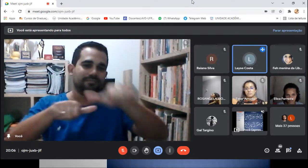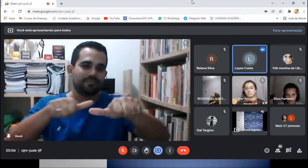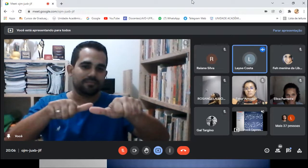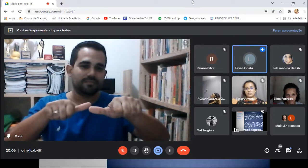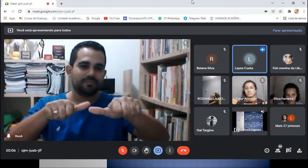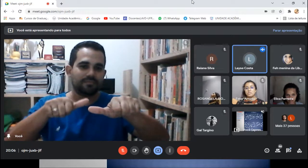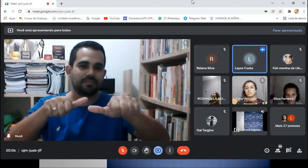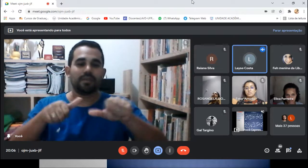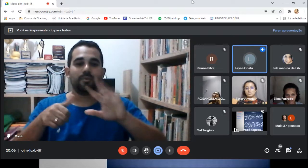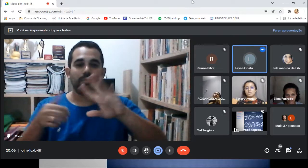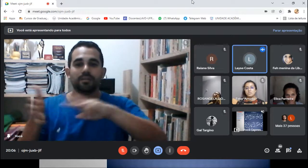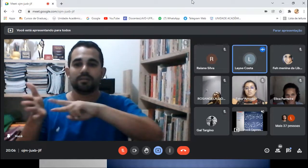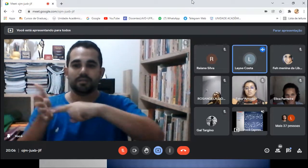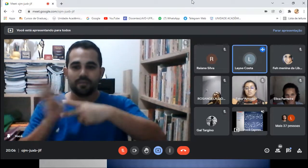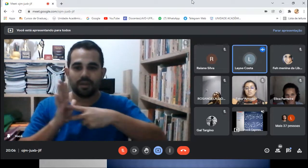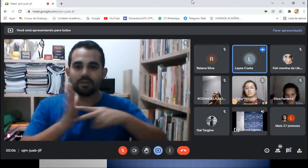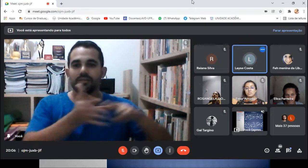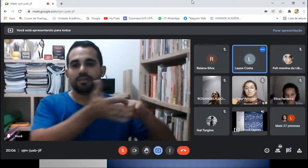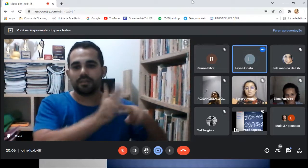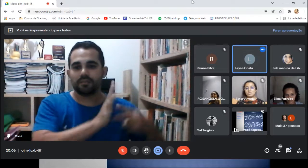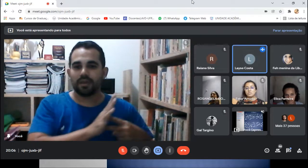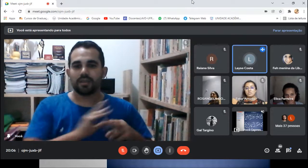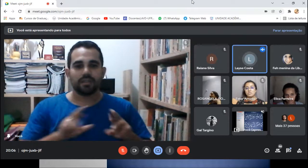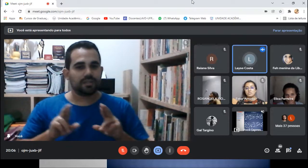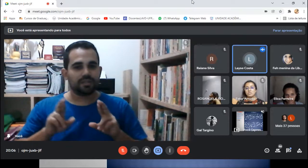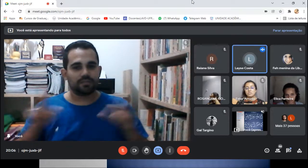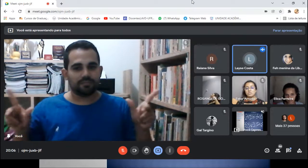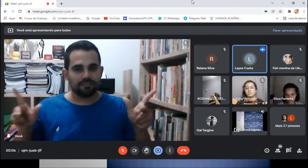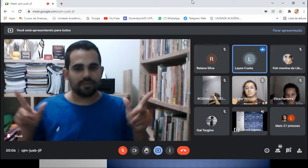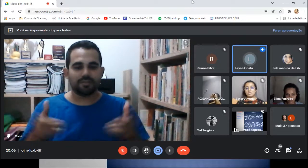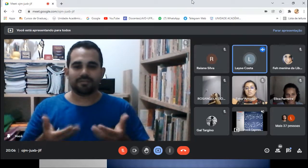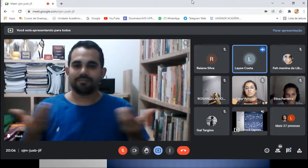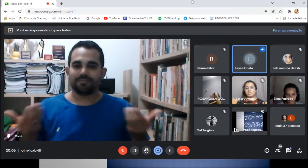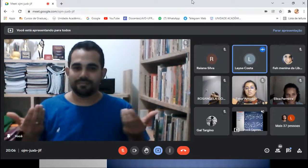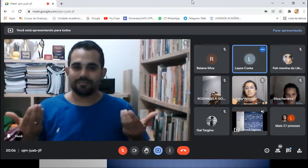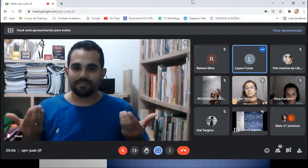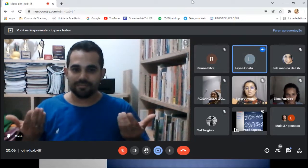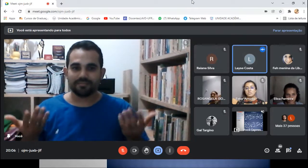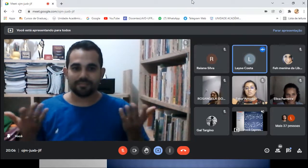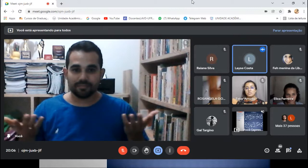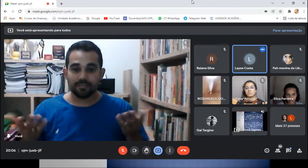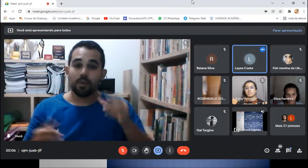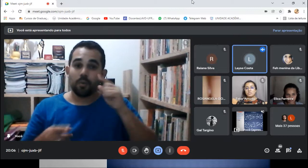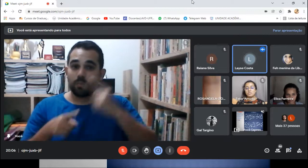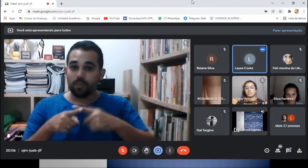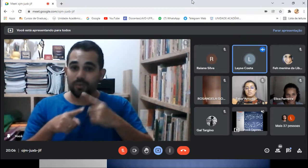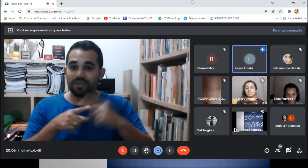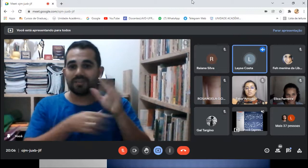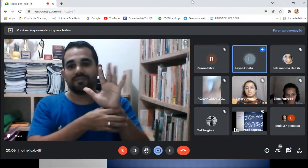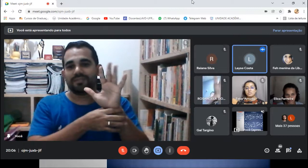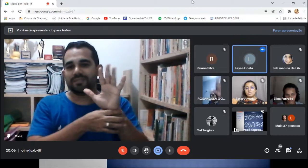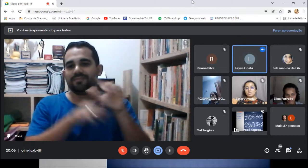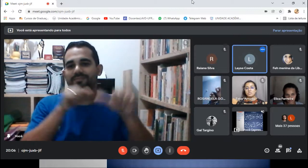de configuração, há essa mudança de significado. São significados diferentes.